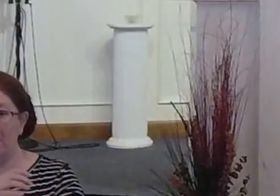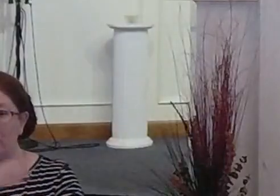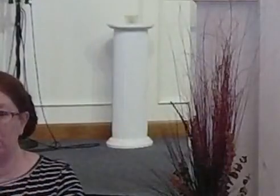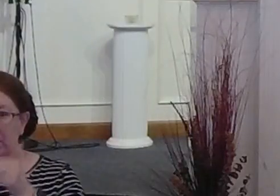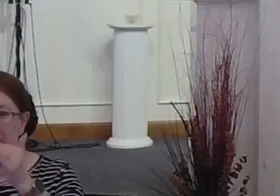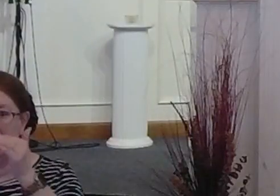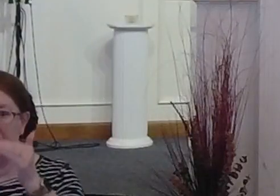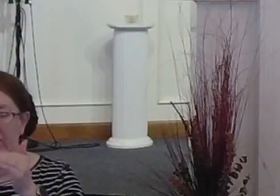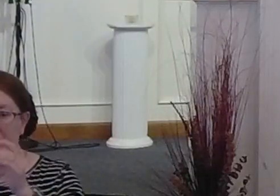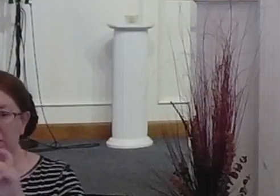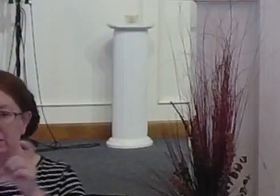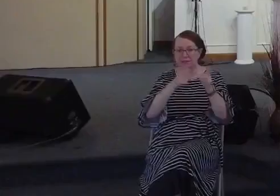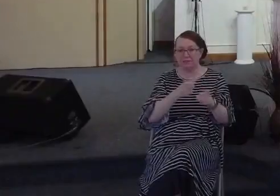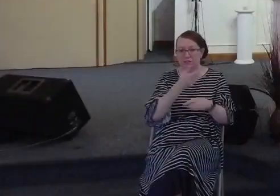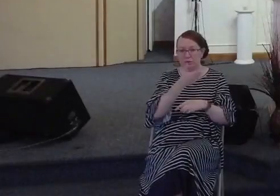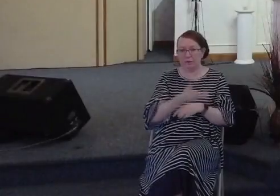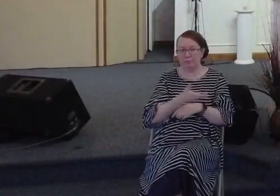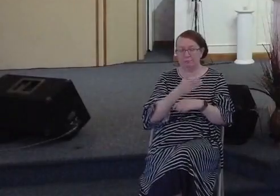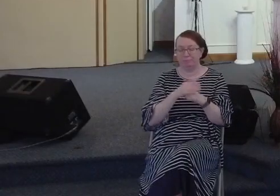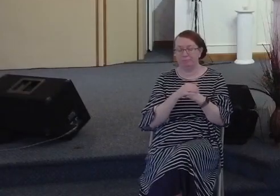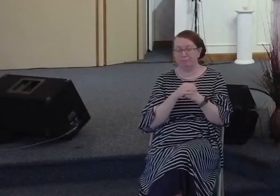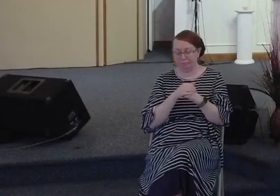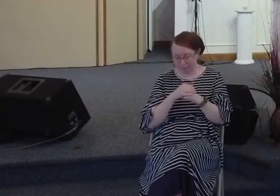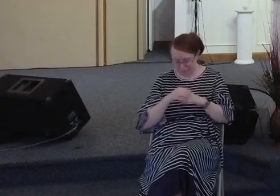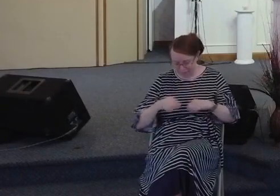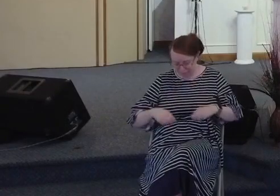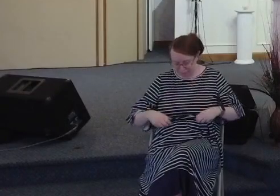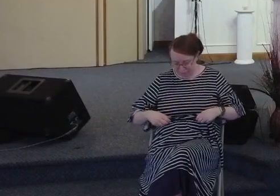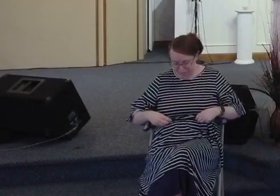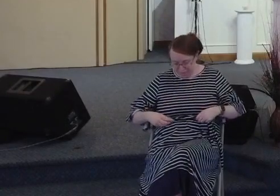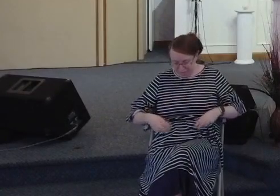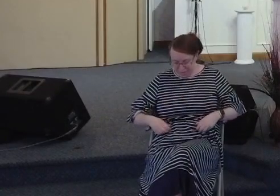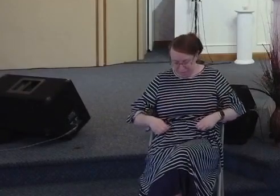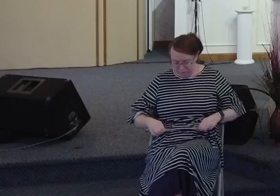todo poder en el cielo se le ha dado a él.